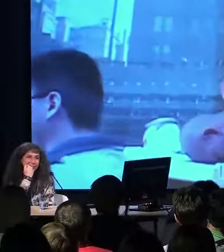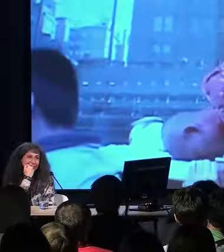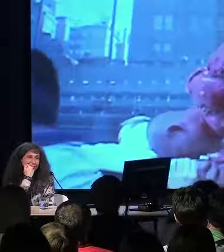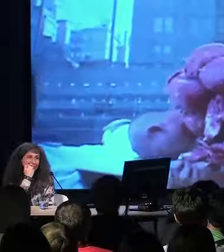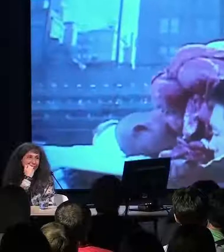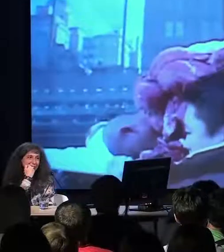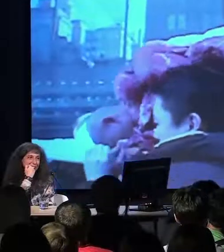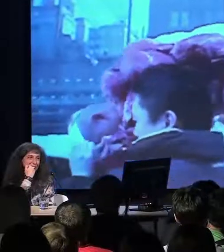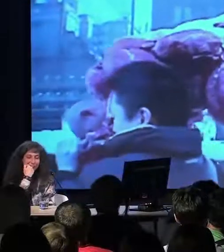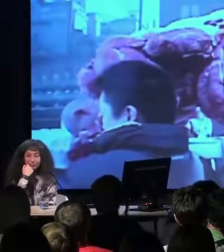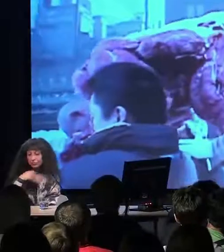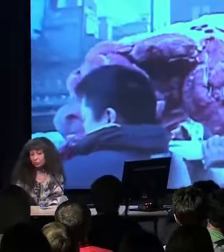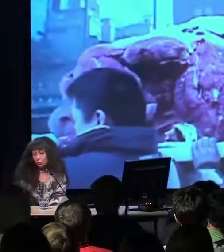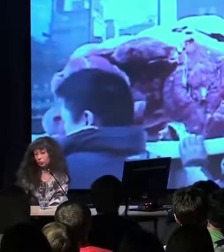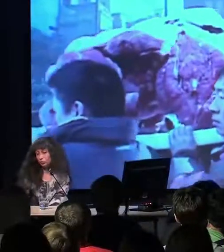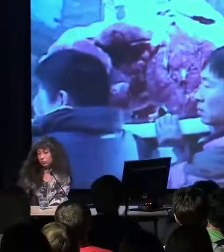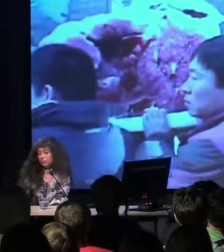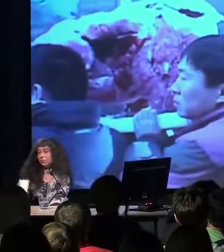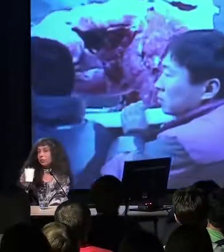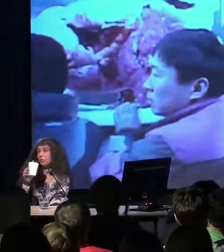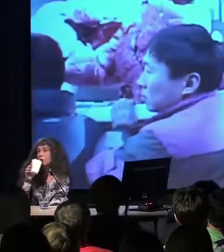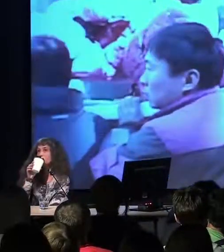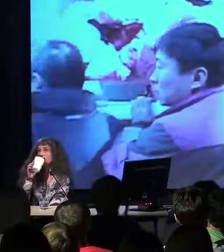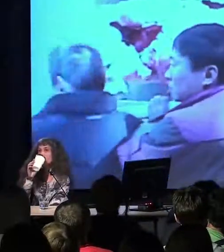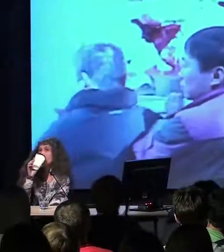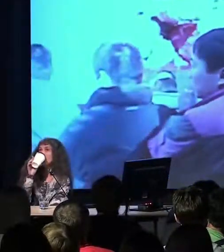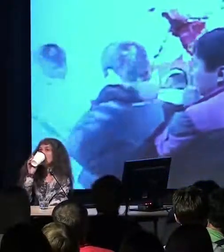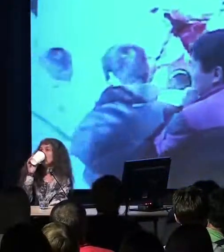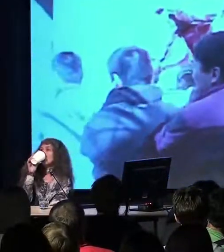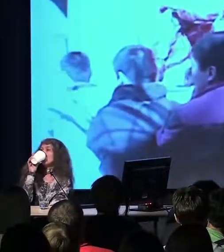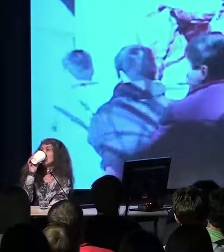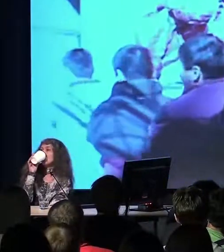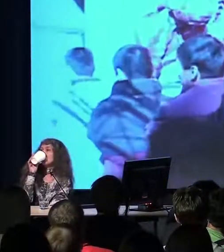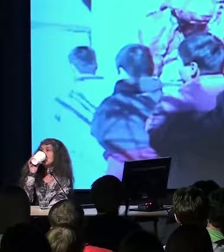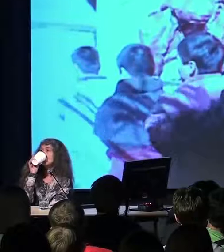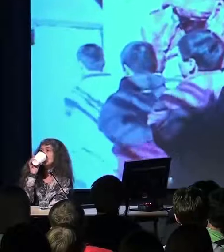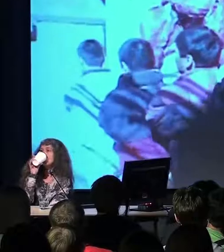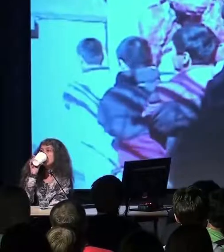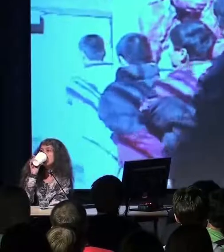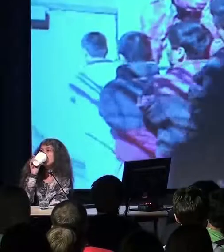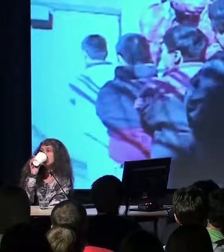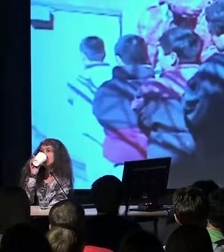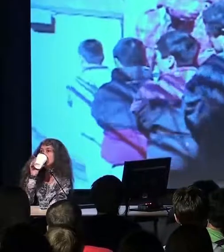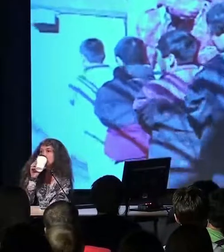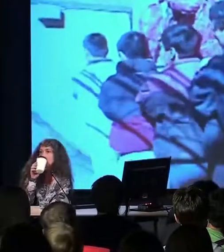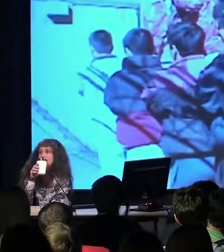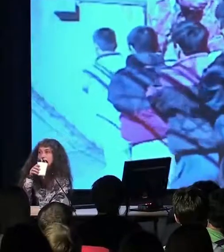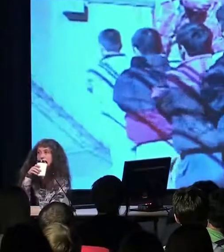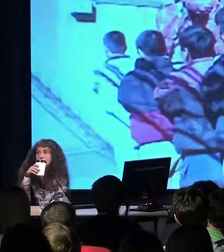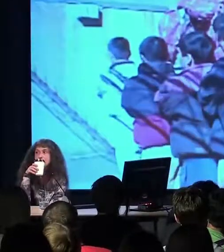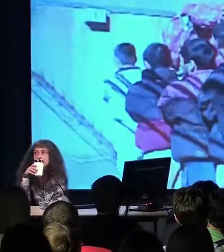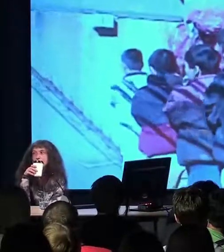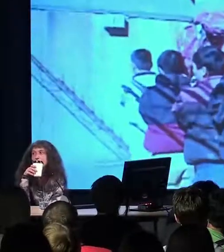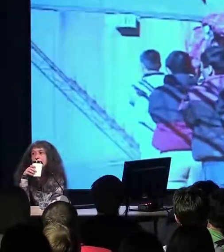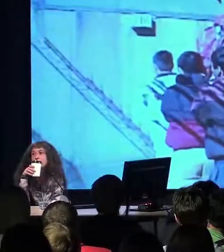на носилках художник, к телу которого примотаны большие куски мяса. Он стоит на подставке на коленях, с опущенной вниз на подставку